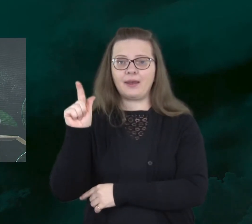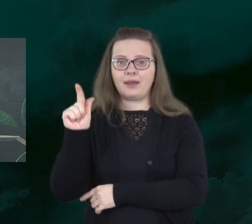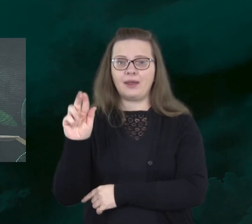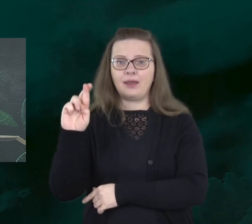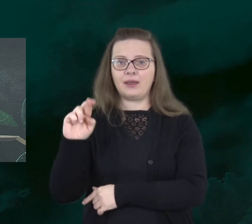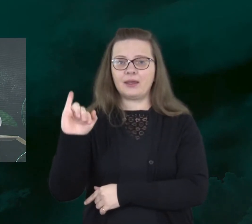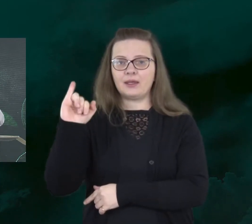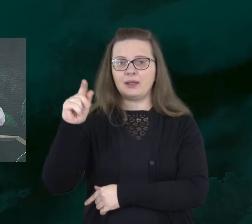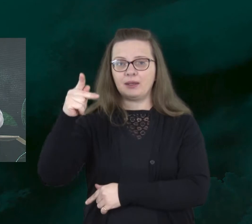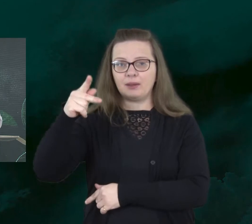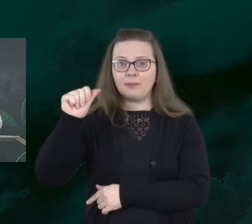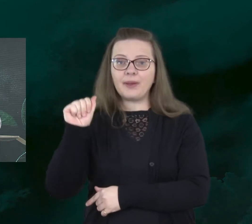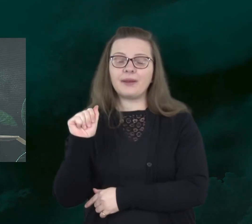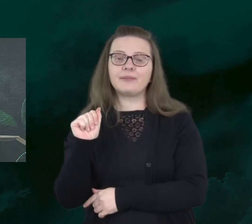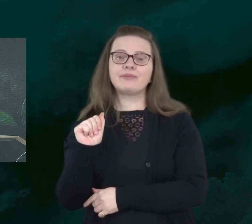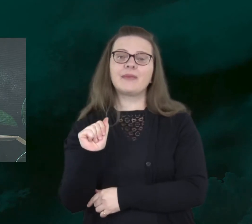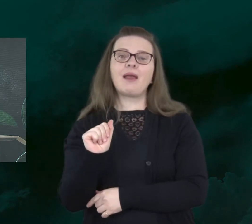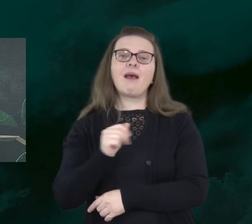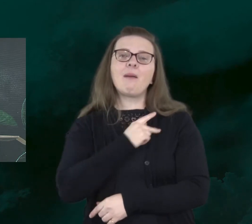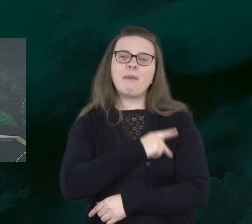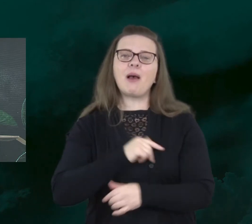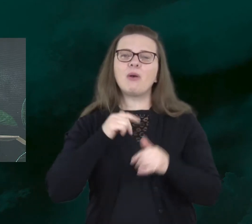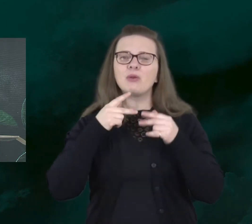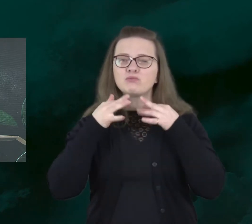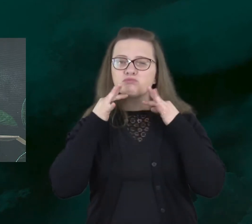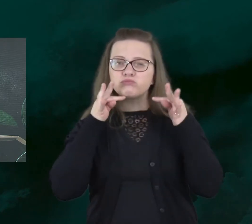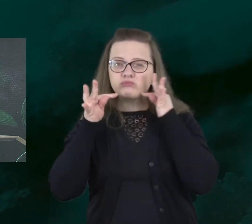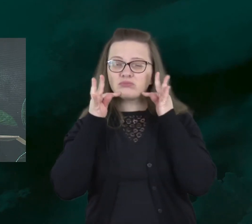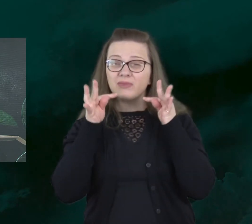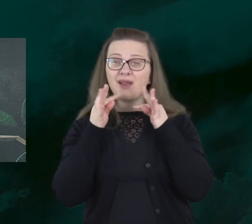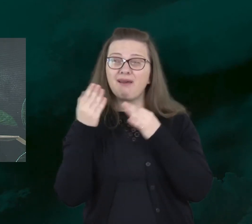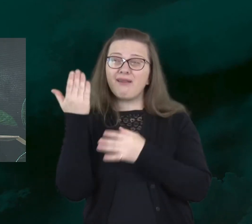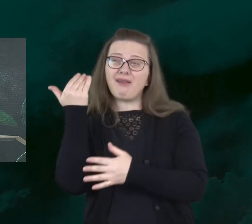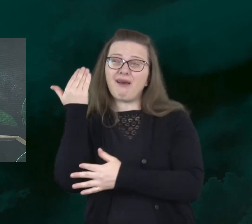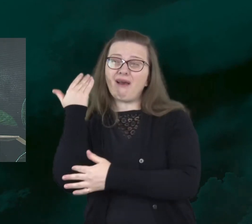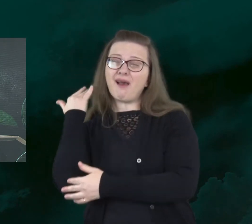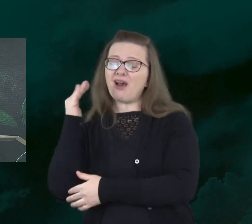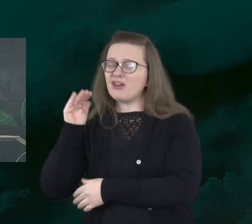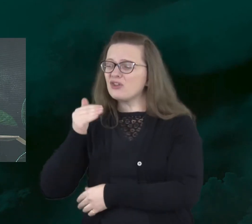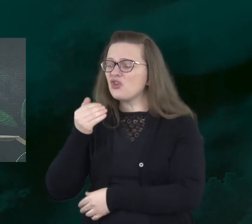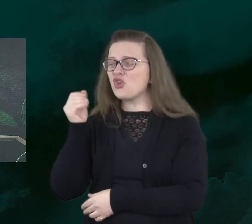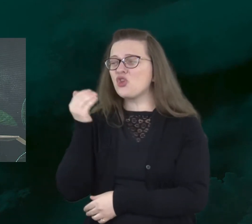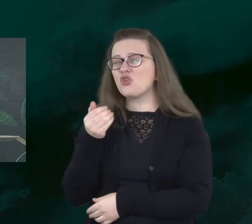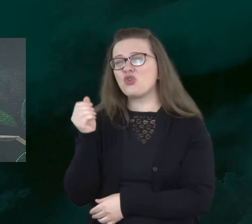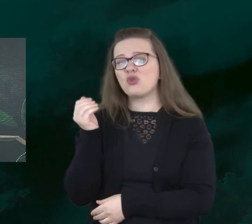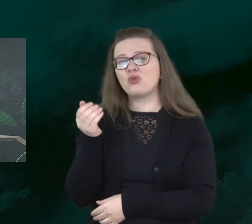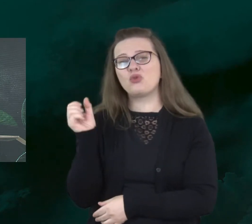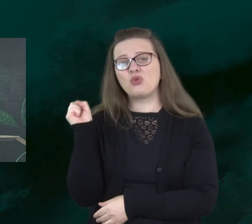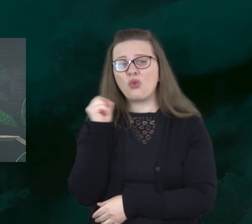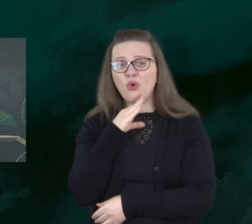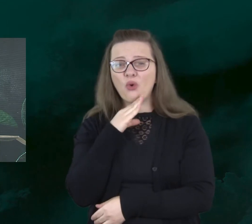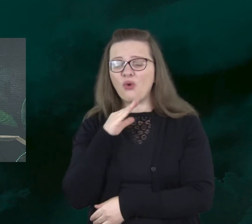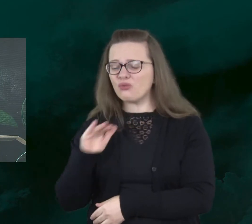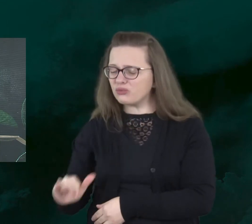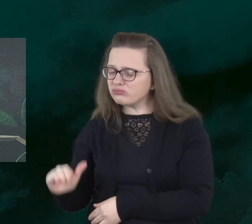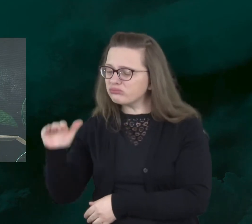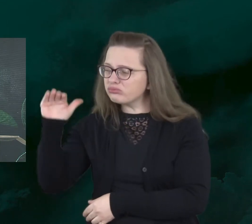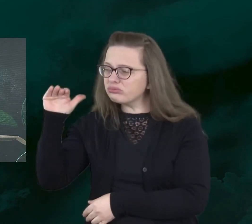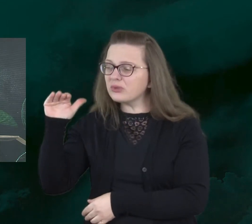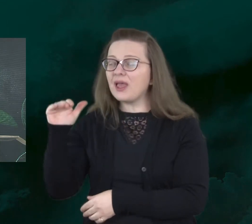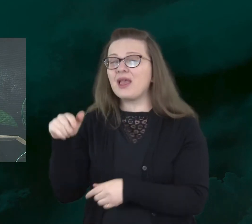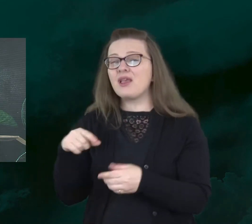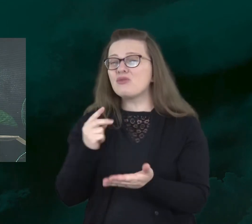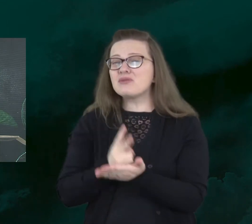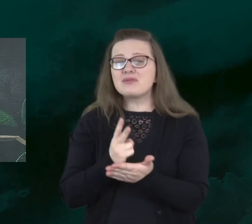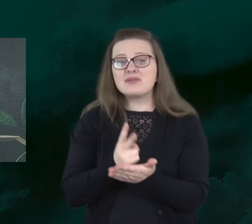à minha vida, desde a mocidade, como decorreu, desde o princípio entre o meu povo em Jerusalém, todos os judeus